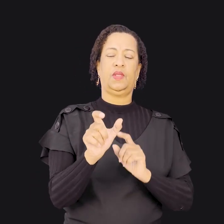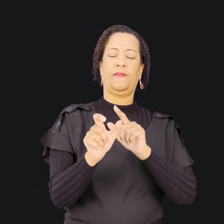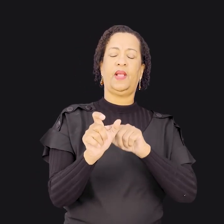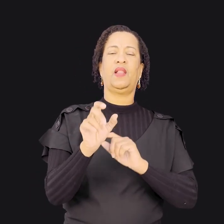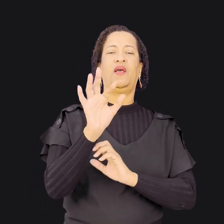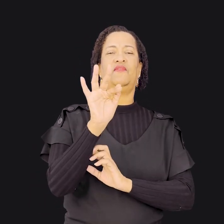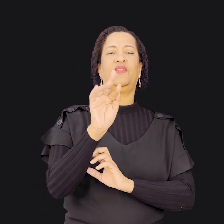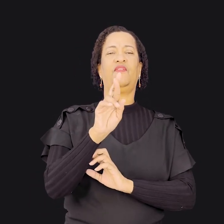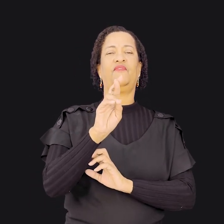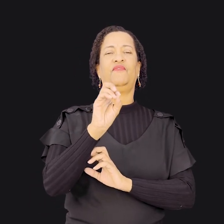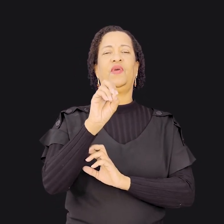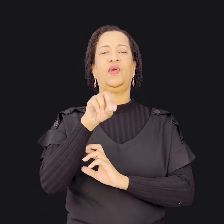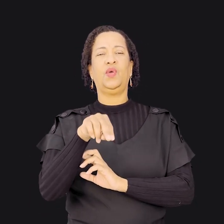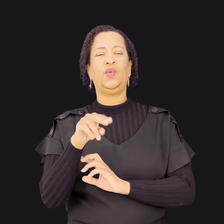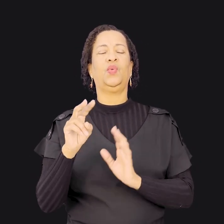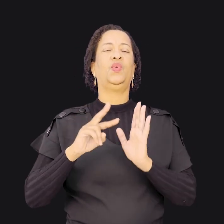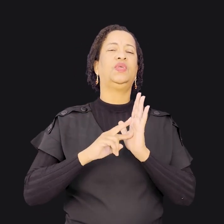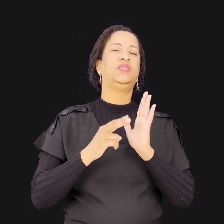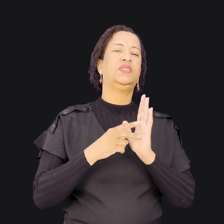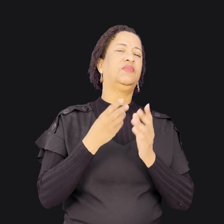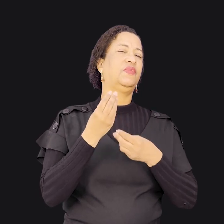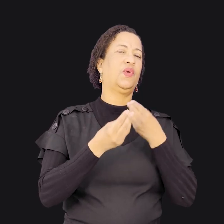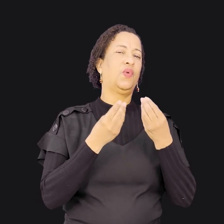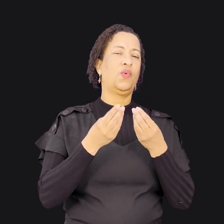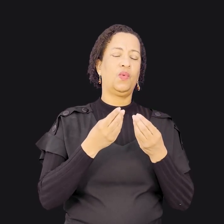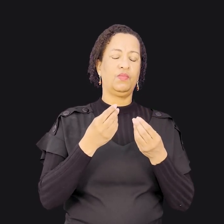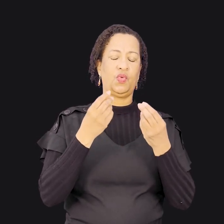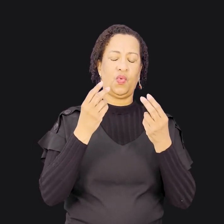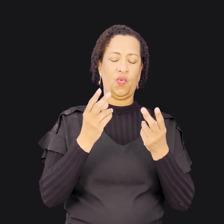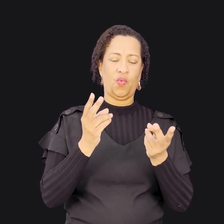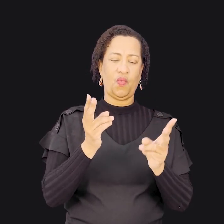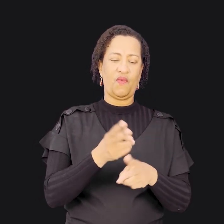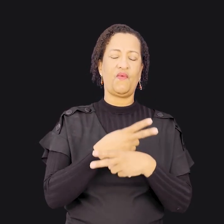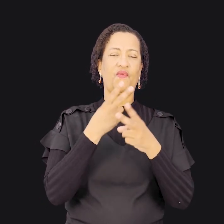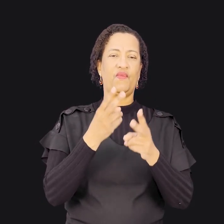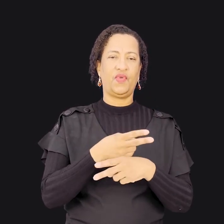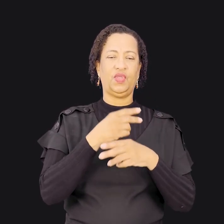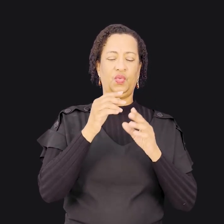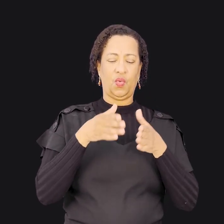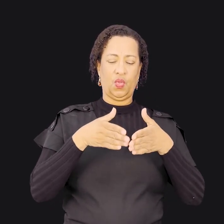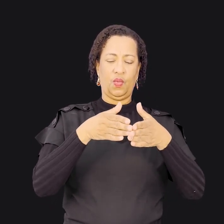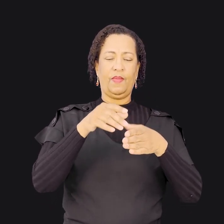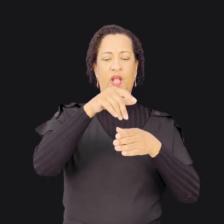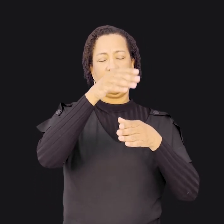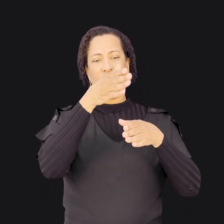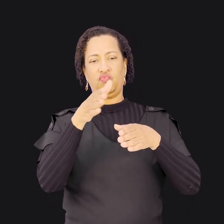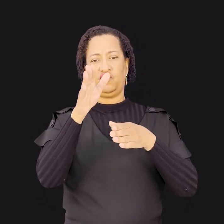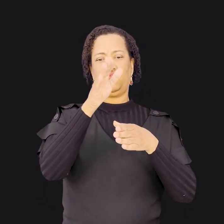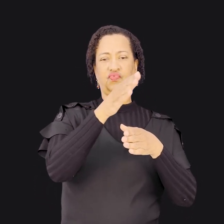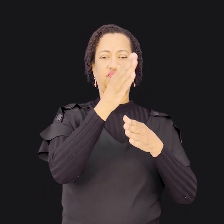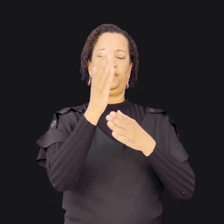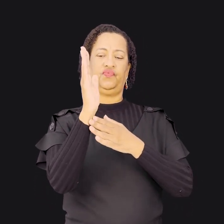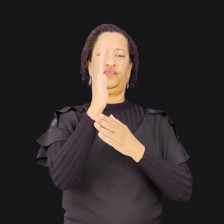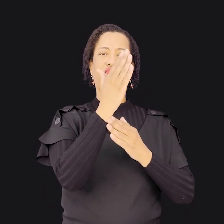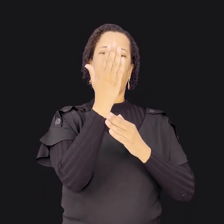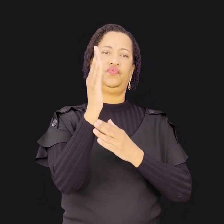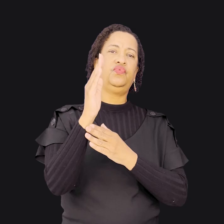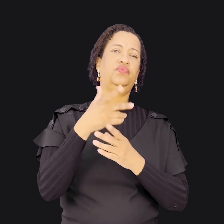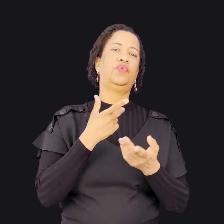uma palavra no grego que descreve a maneira como o vento sopra as velas de barco e o movimenta. Pedro está nos dizendo que foi assim